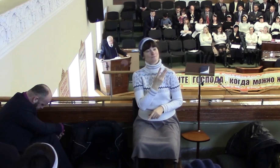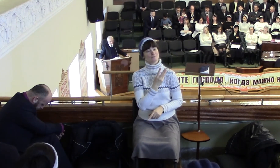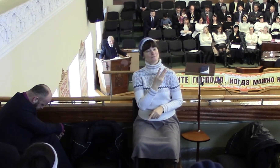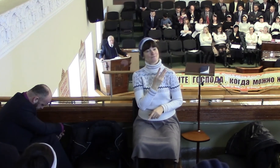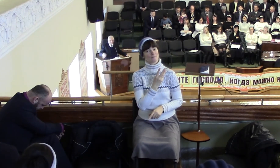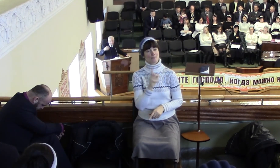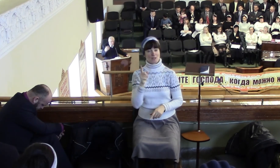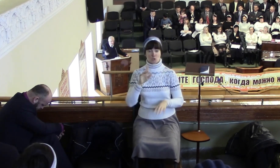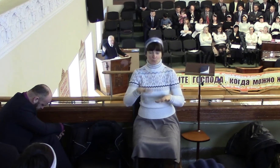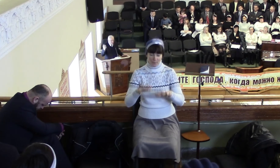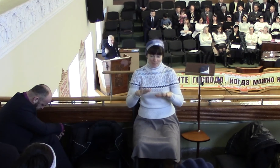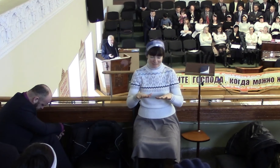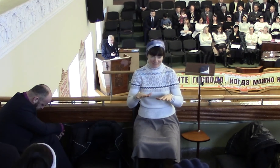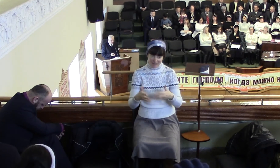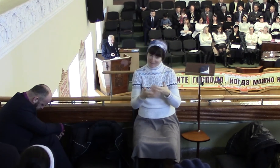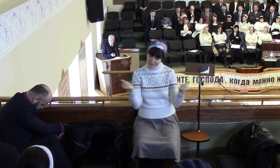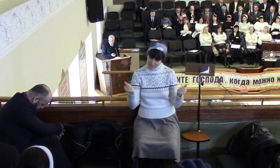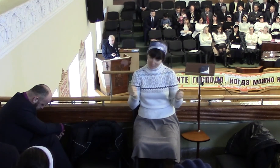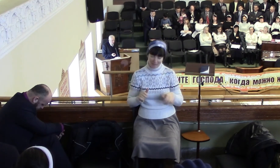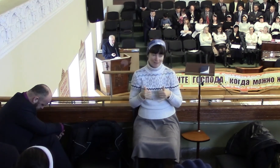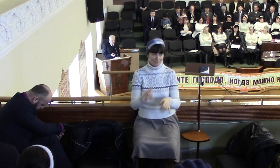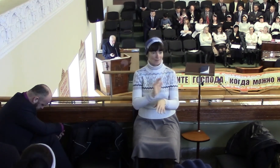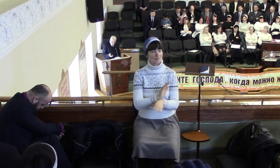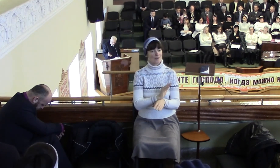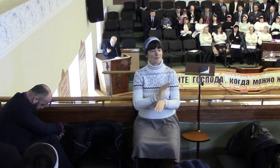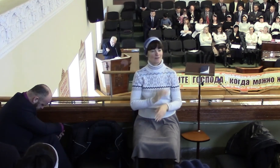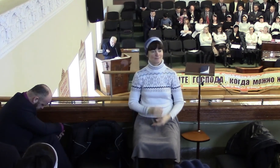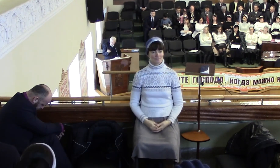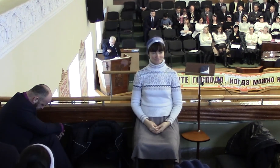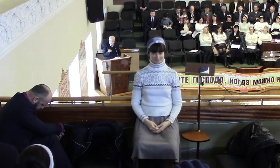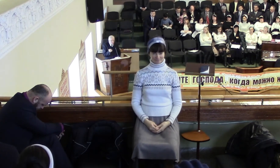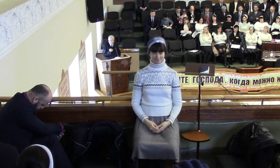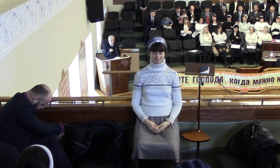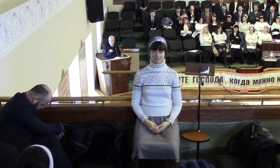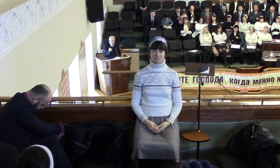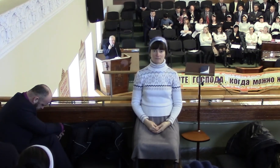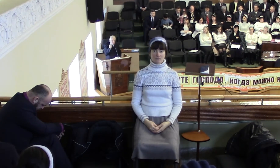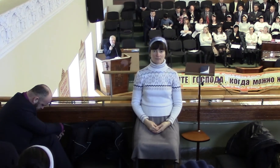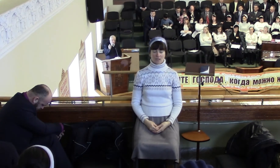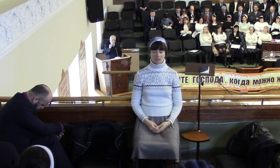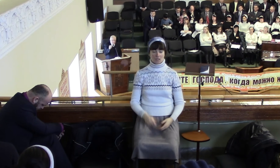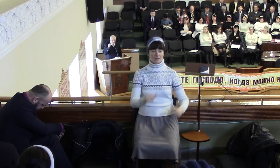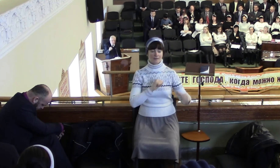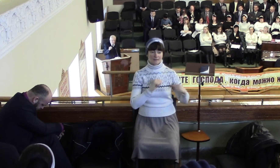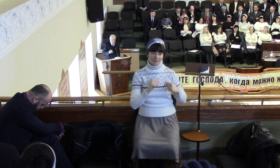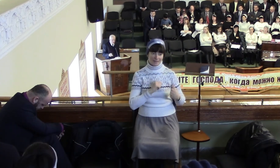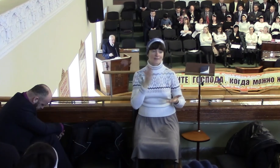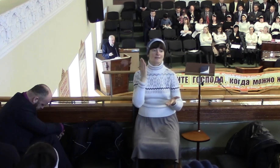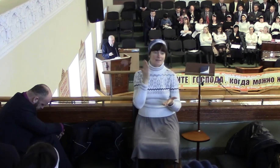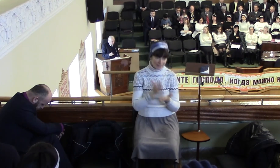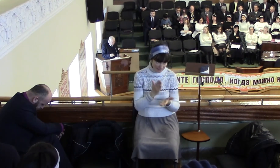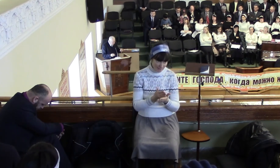послании к Ефесянам. Не давайте места дьяволу. И Иоанн пишет о том, что грех и есть